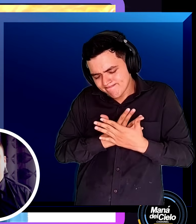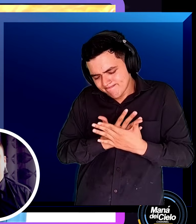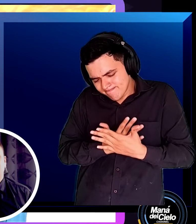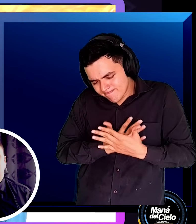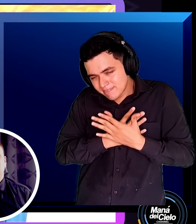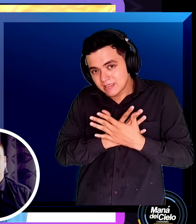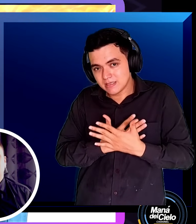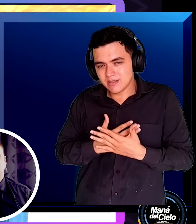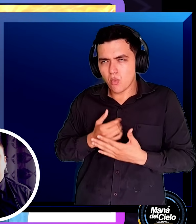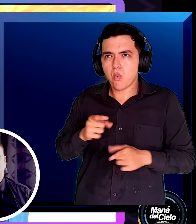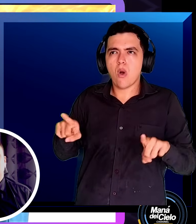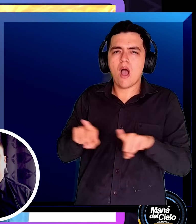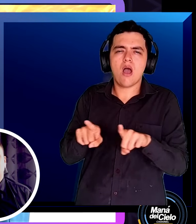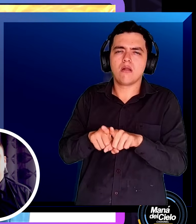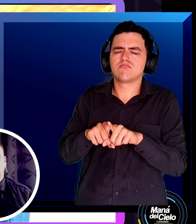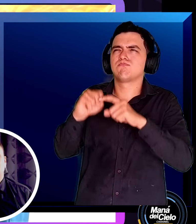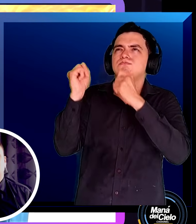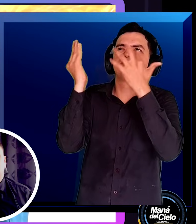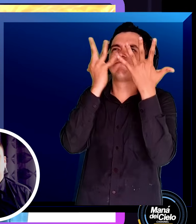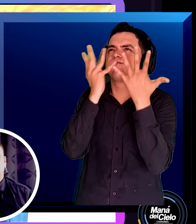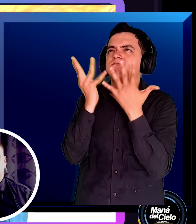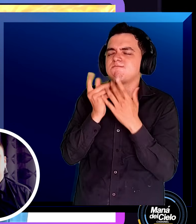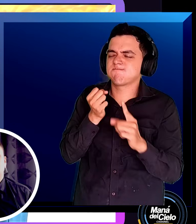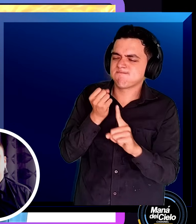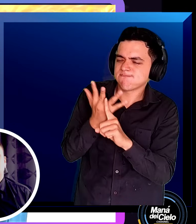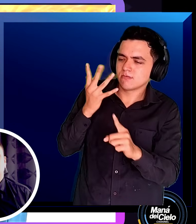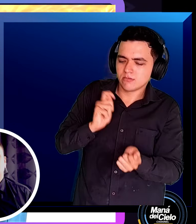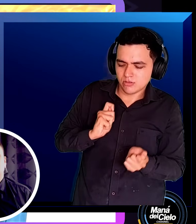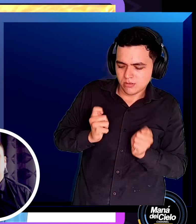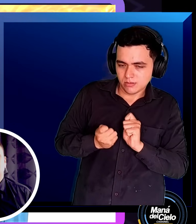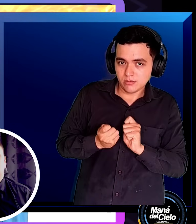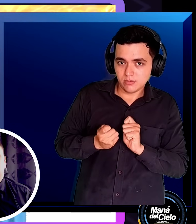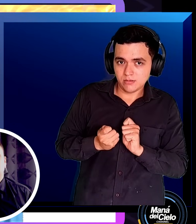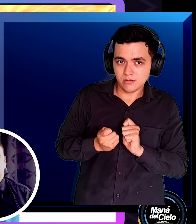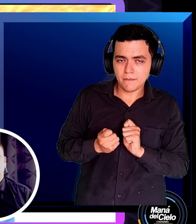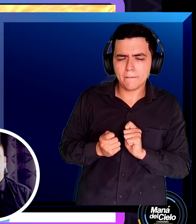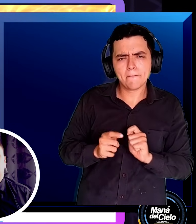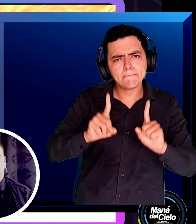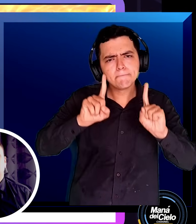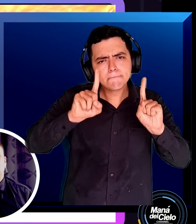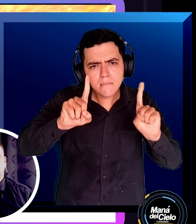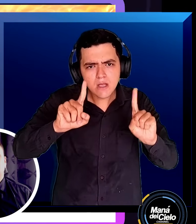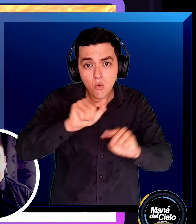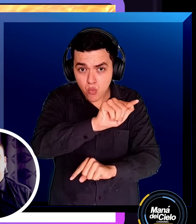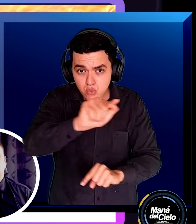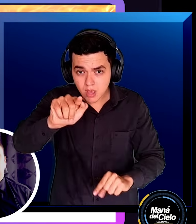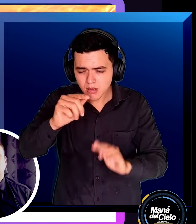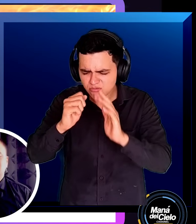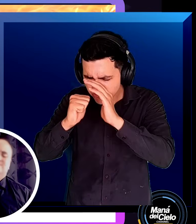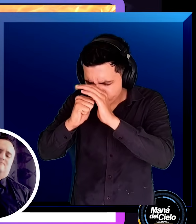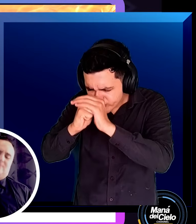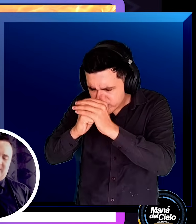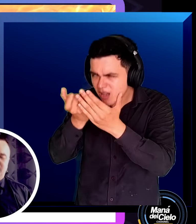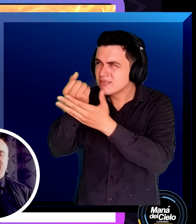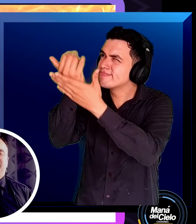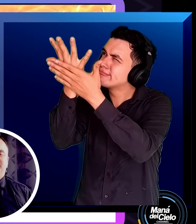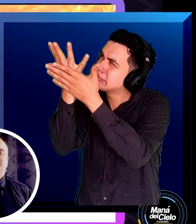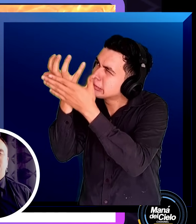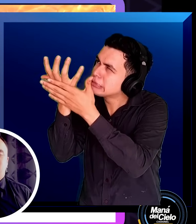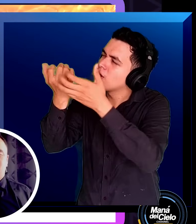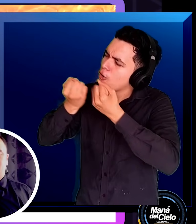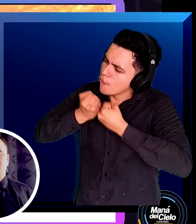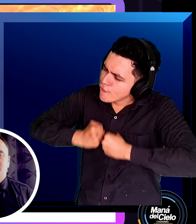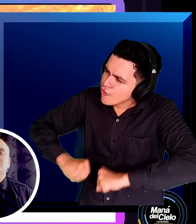¿Cómo necesitamos en estos 3 días que el Espíritu Santo dé estrategias?